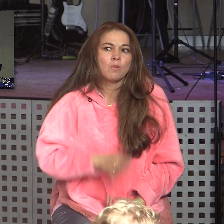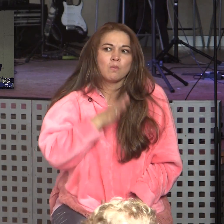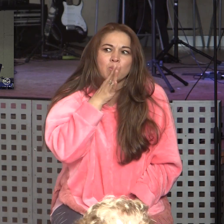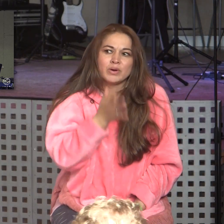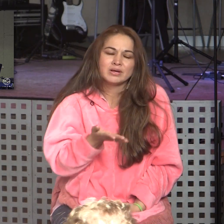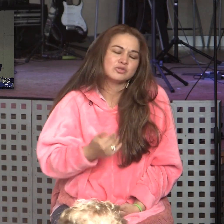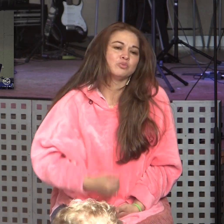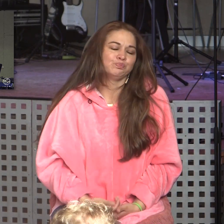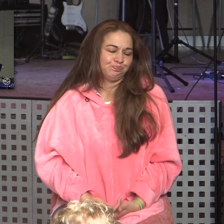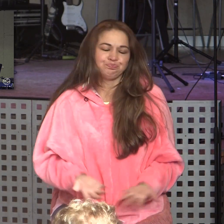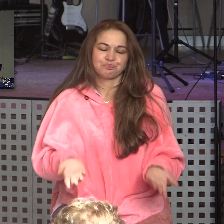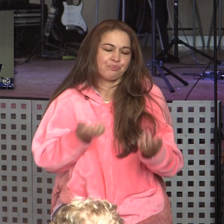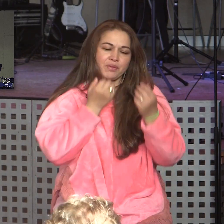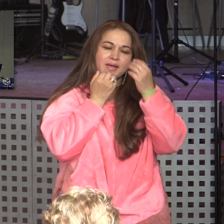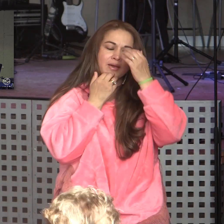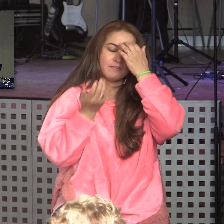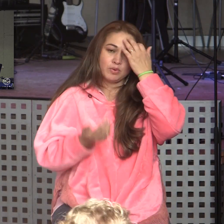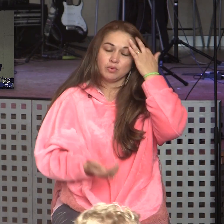gozo,